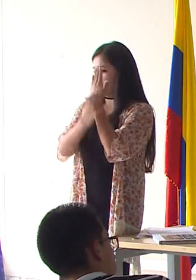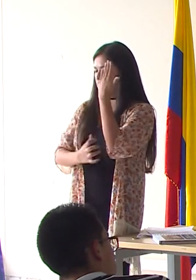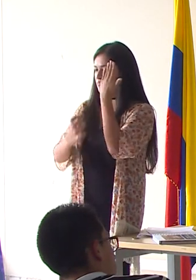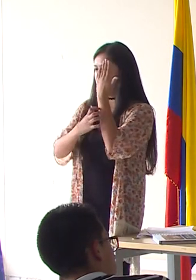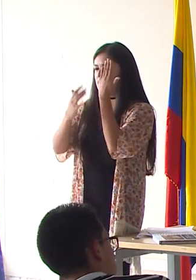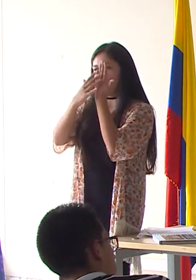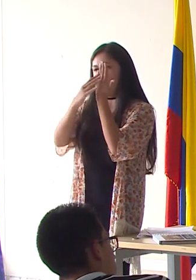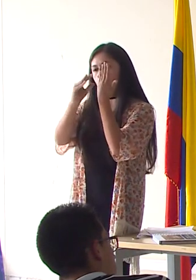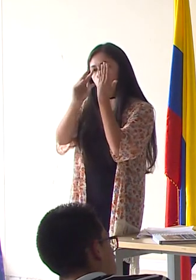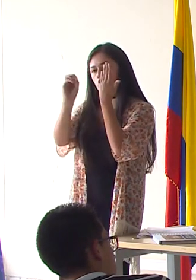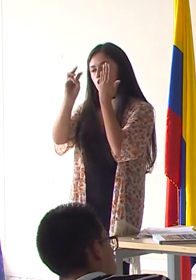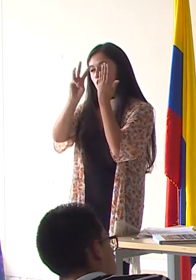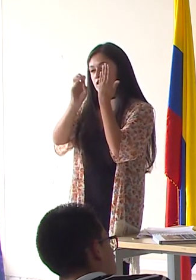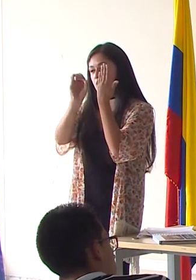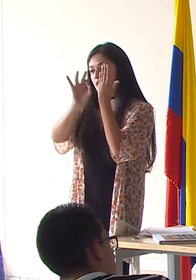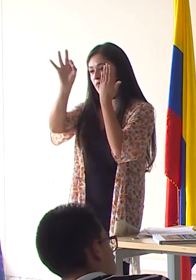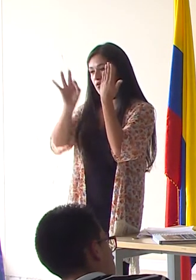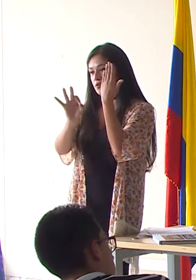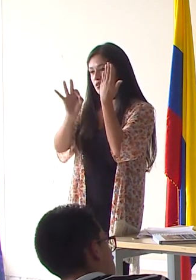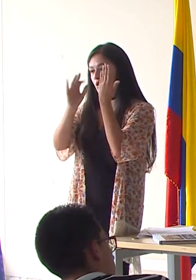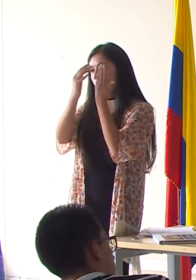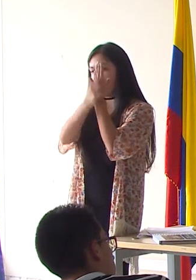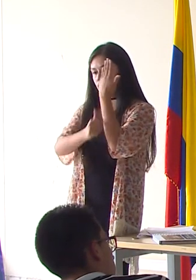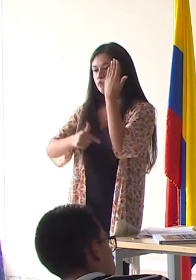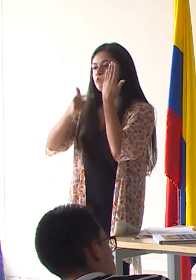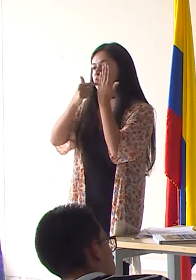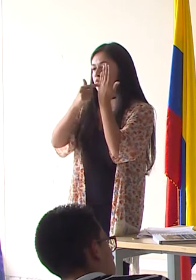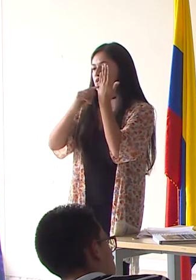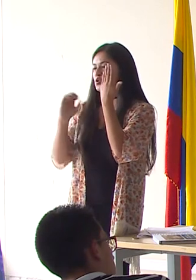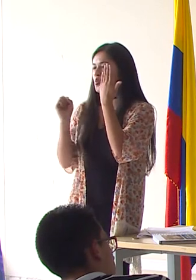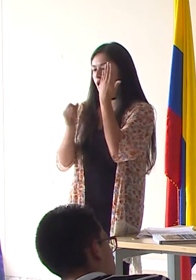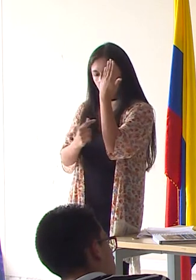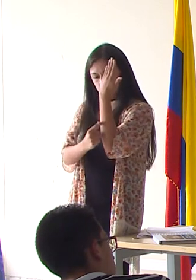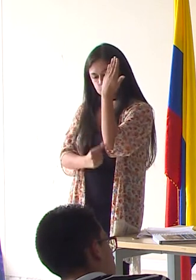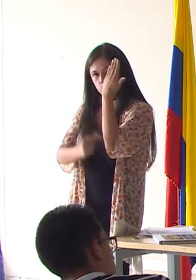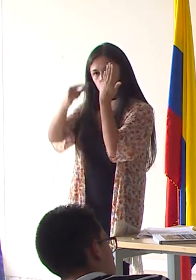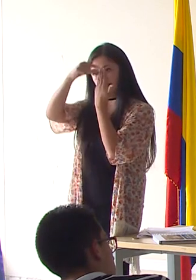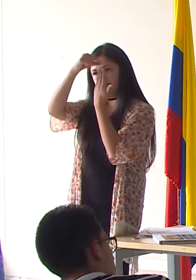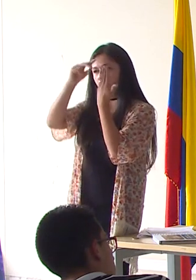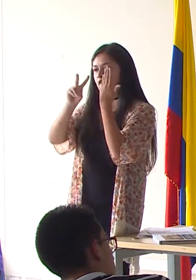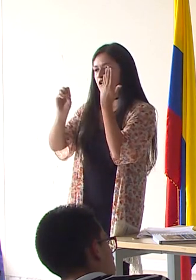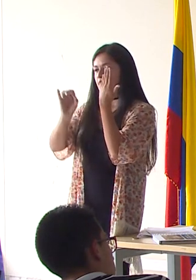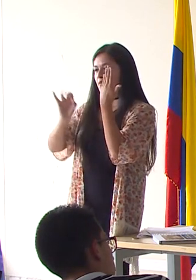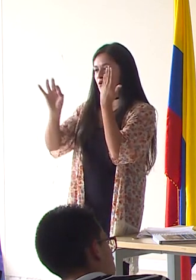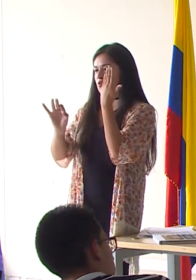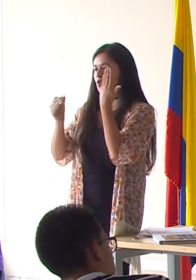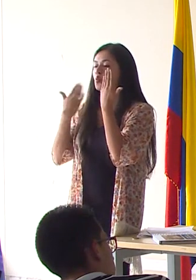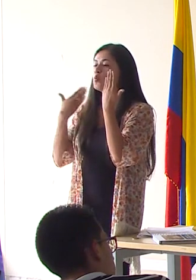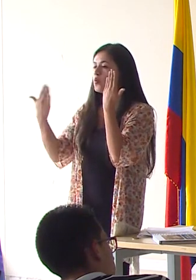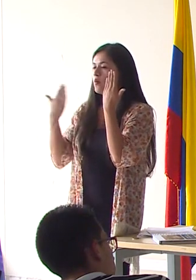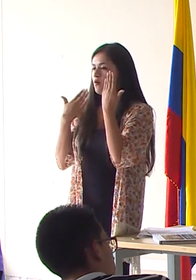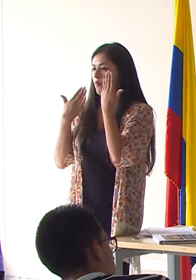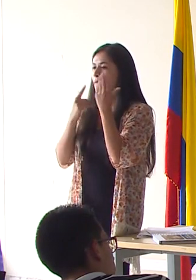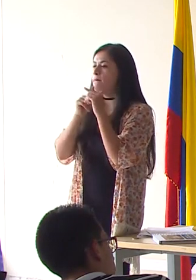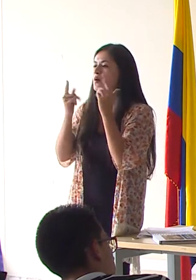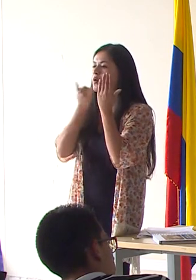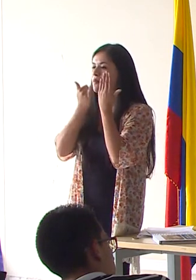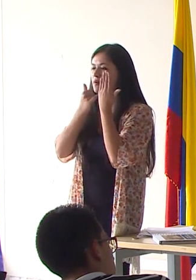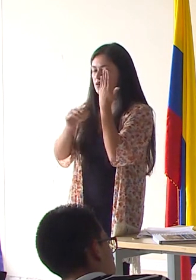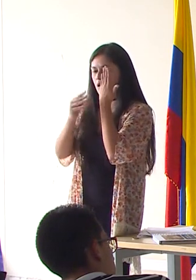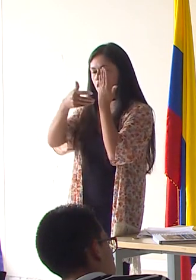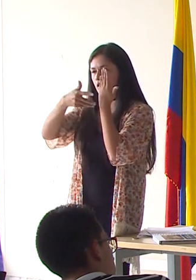perímetro urbano hay que pensar los intermedios lo periurbano lo